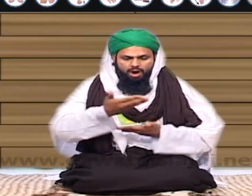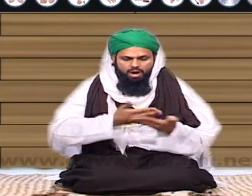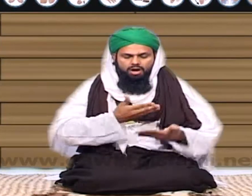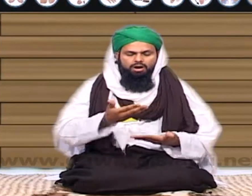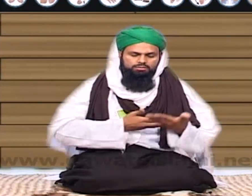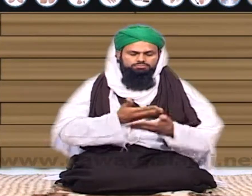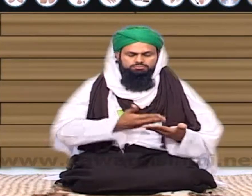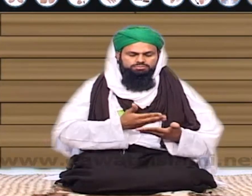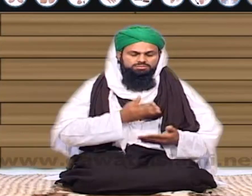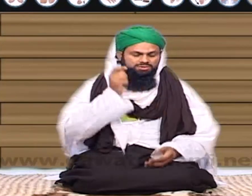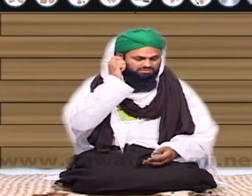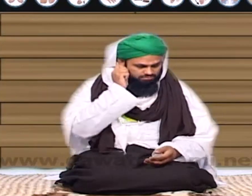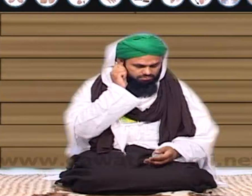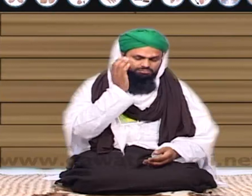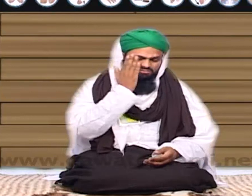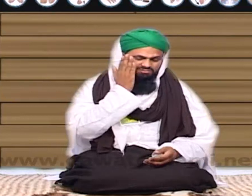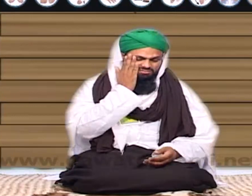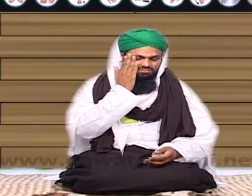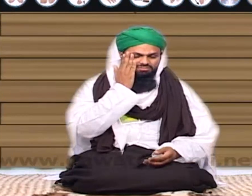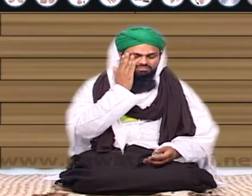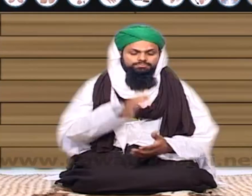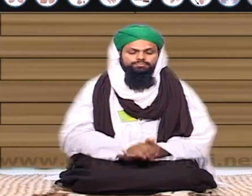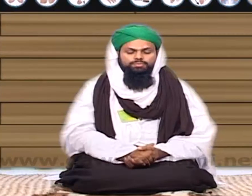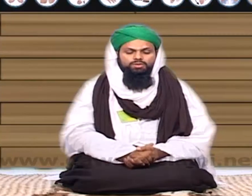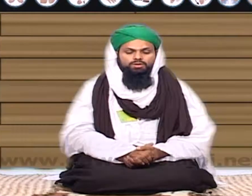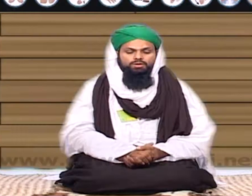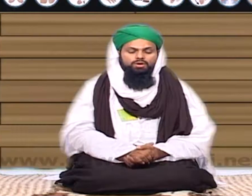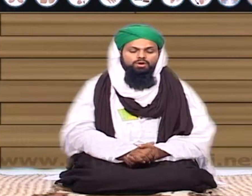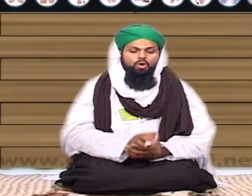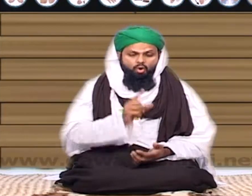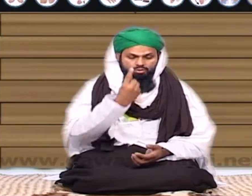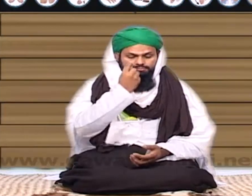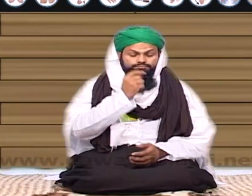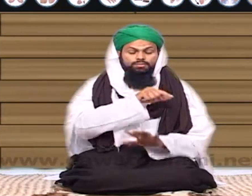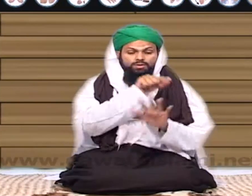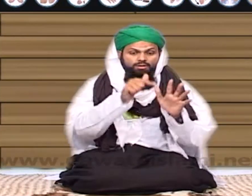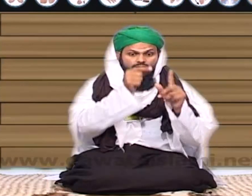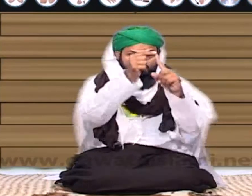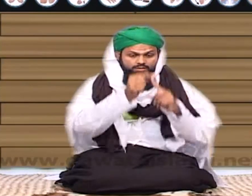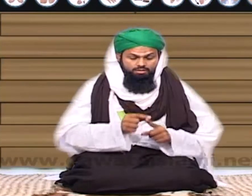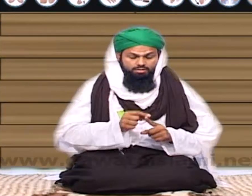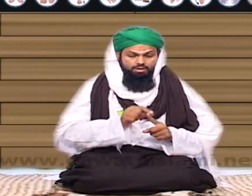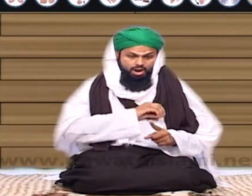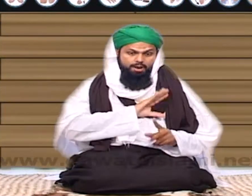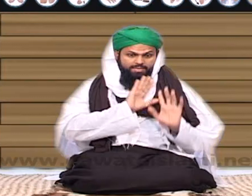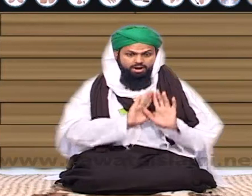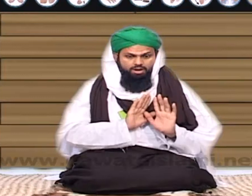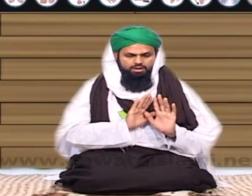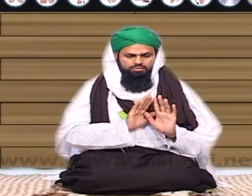حرام کمانے والے کا حال، اور نمازی اور روزہ دار اور جوان عابد کا حال کہ در